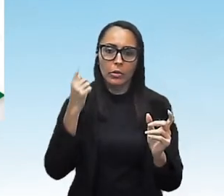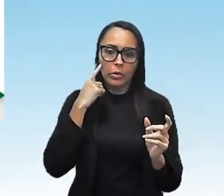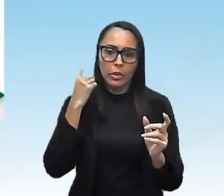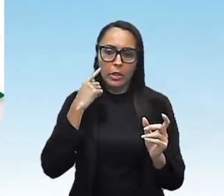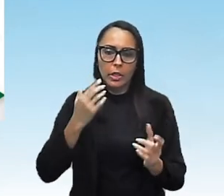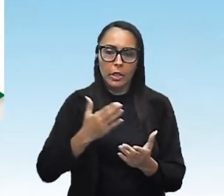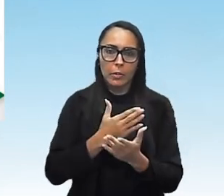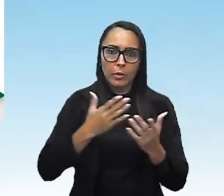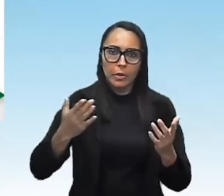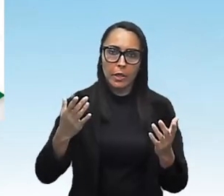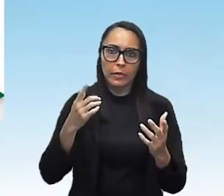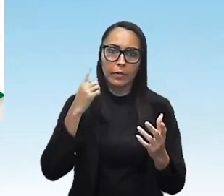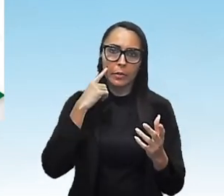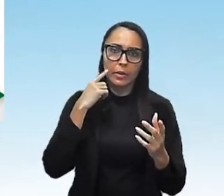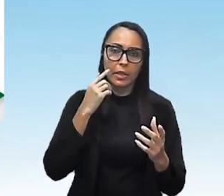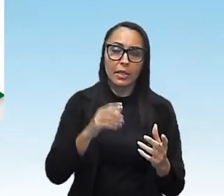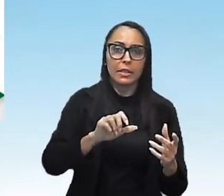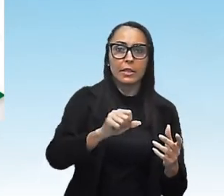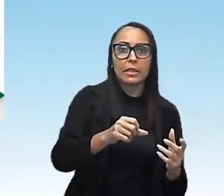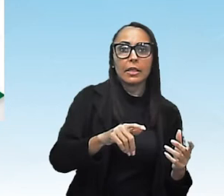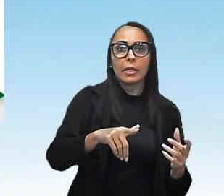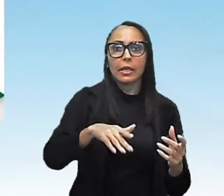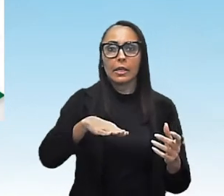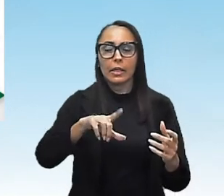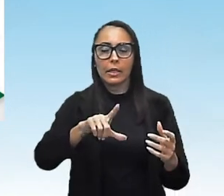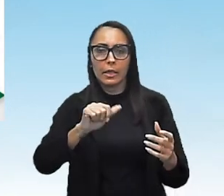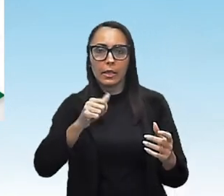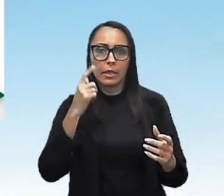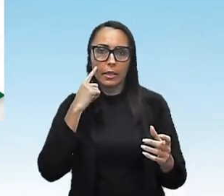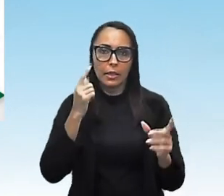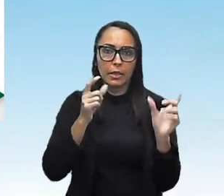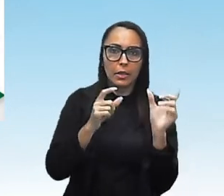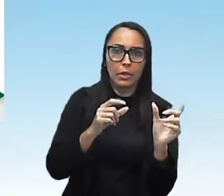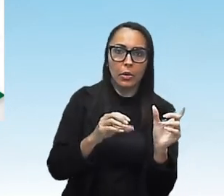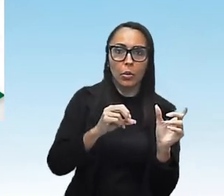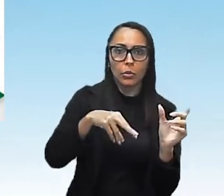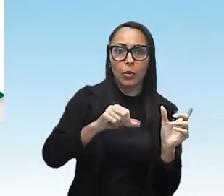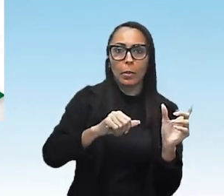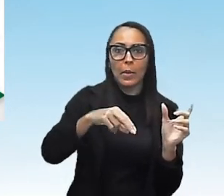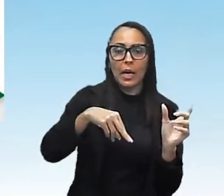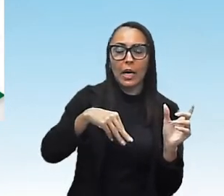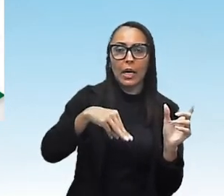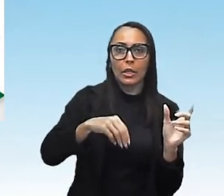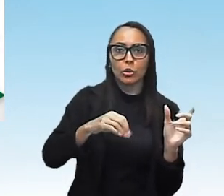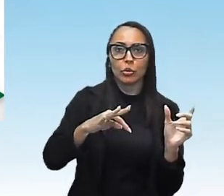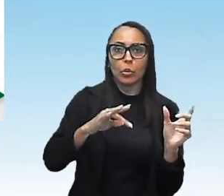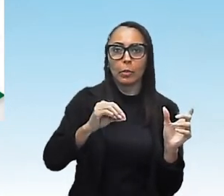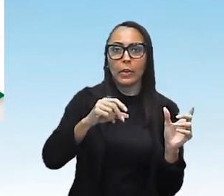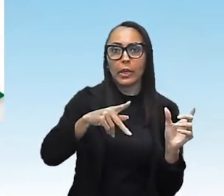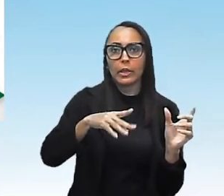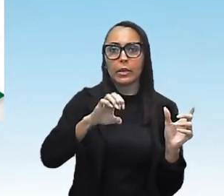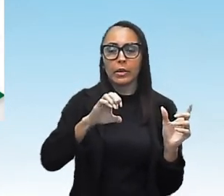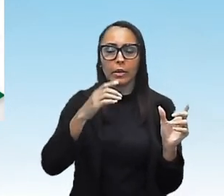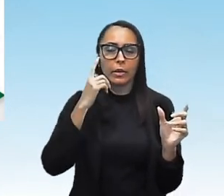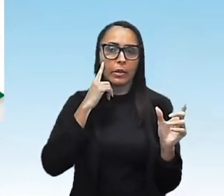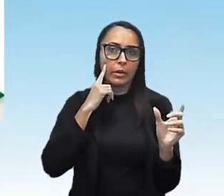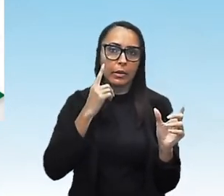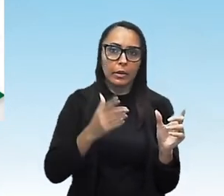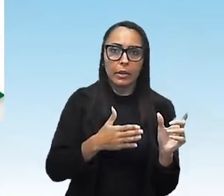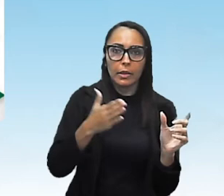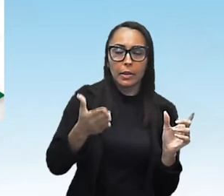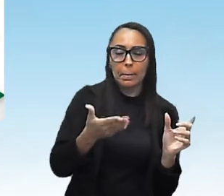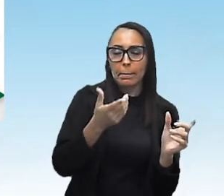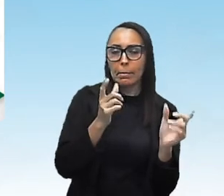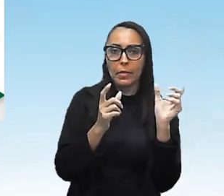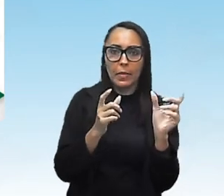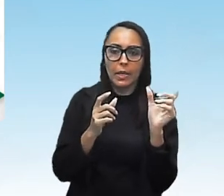nós temos a sigla, o hibridismo, a onomatopeia, neologismo, estrangeirismo, palavras